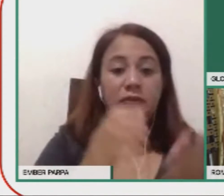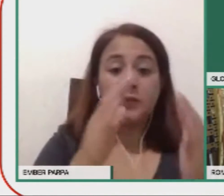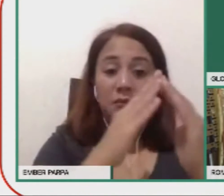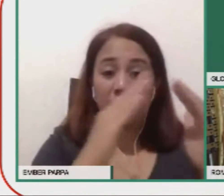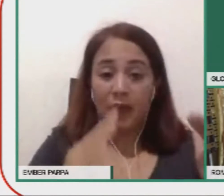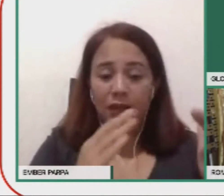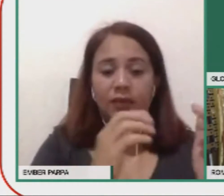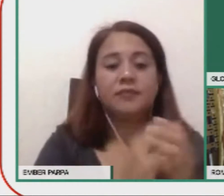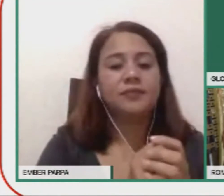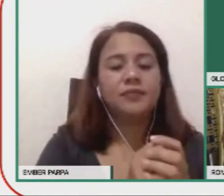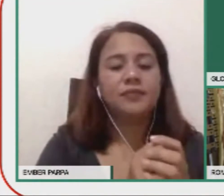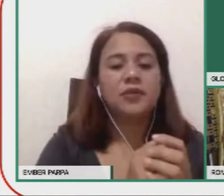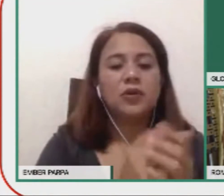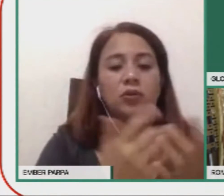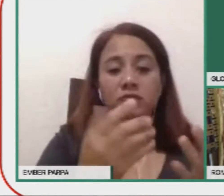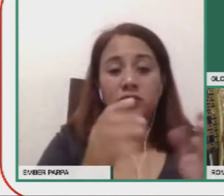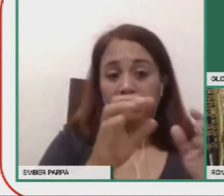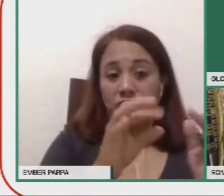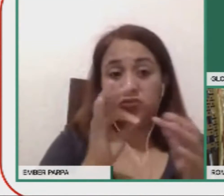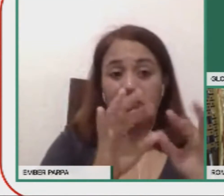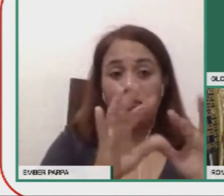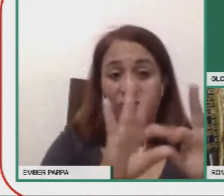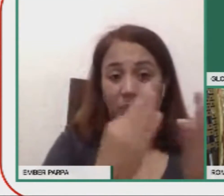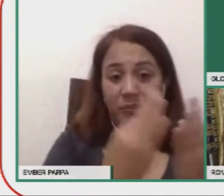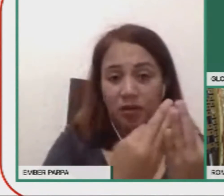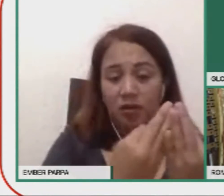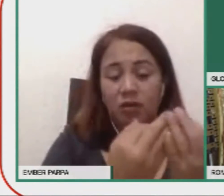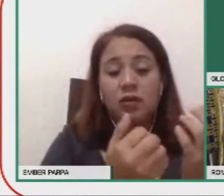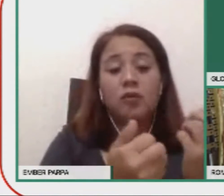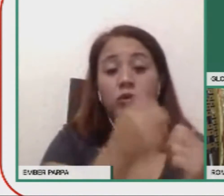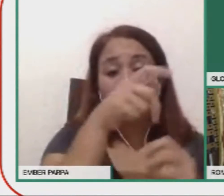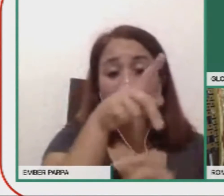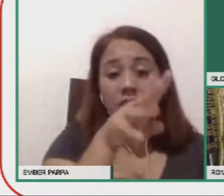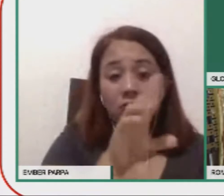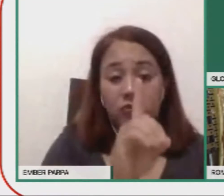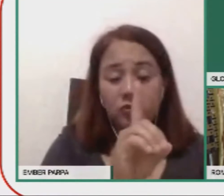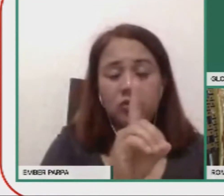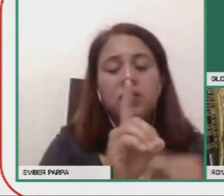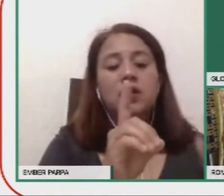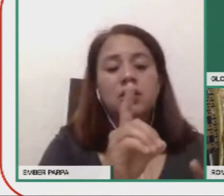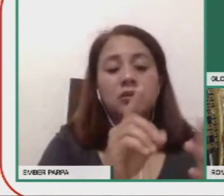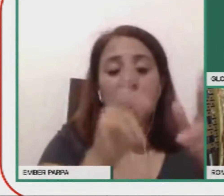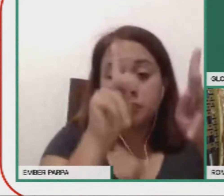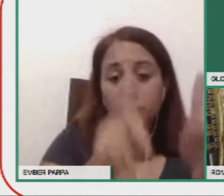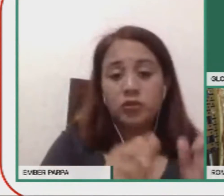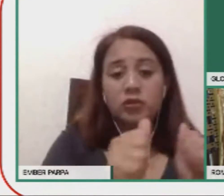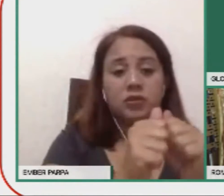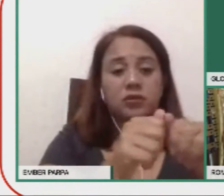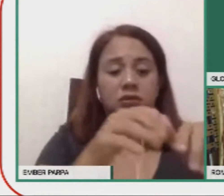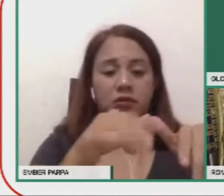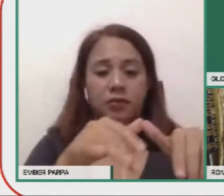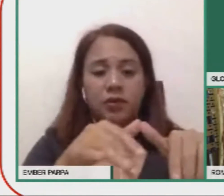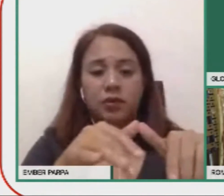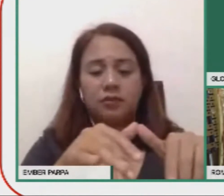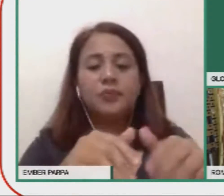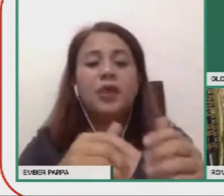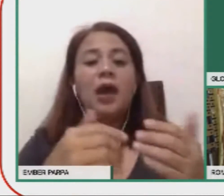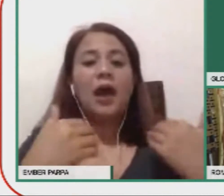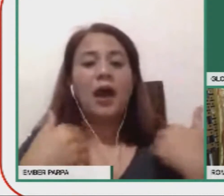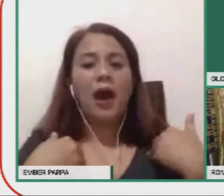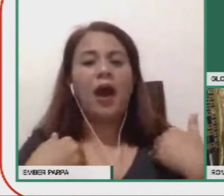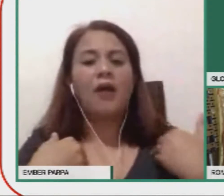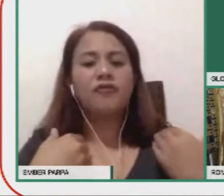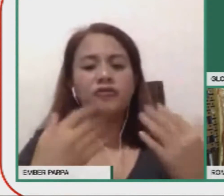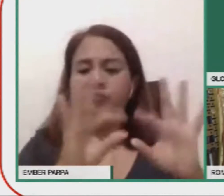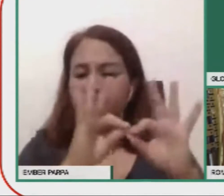may mga pamilya, because most of the PWDs with the persons with disabilities have their own